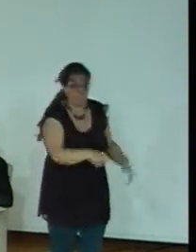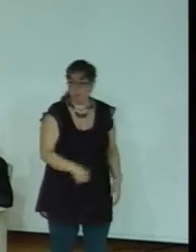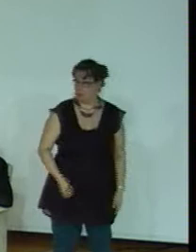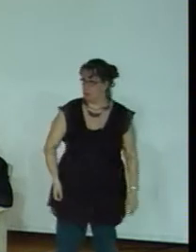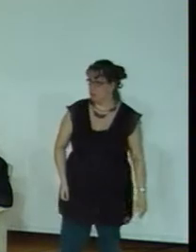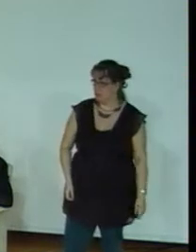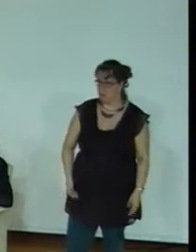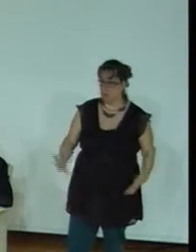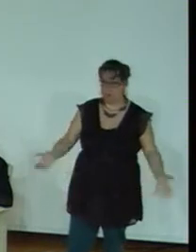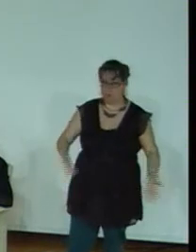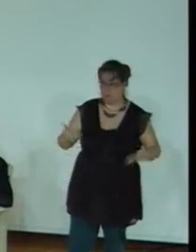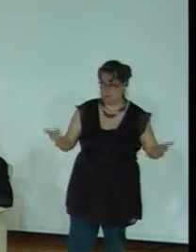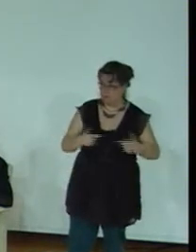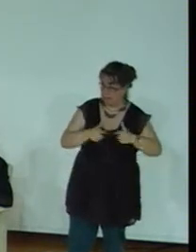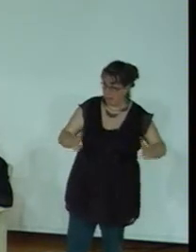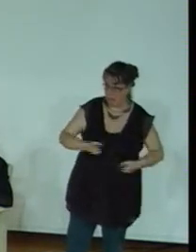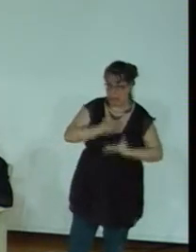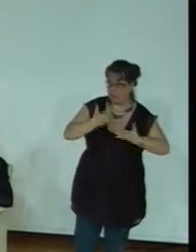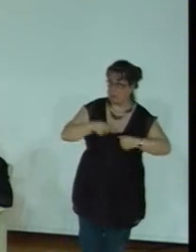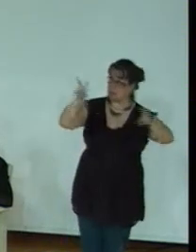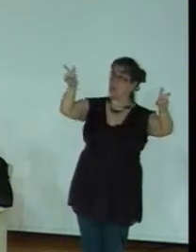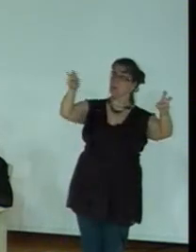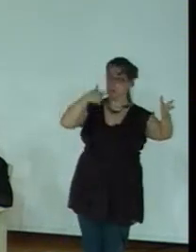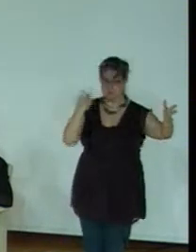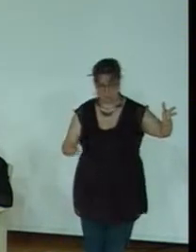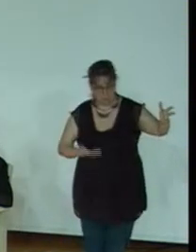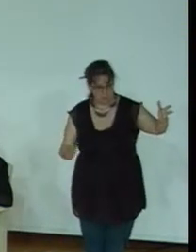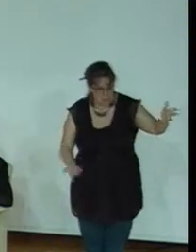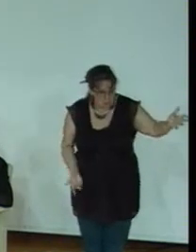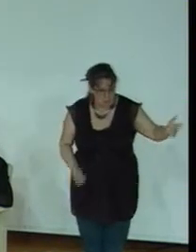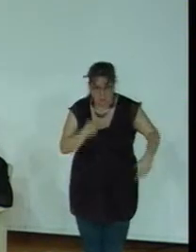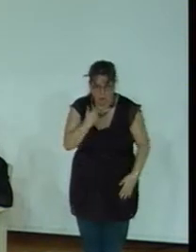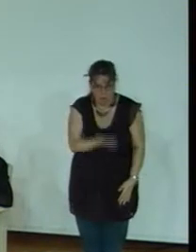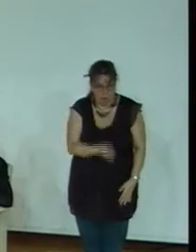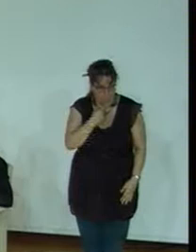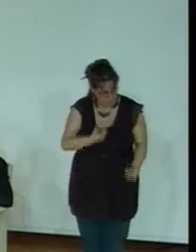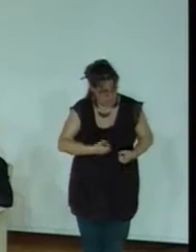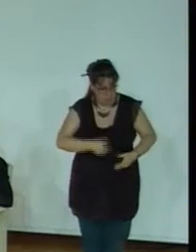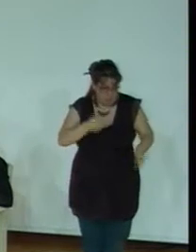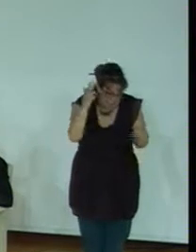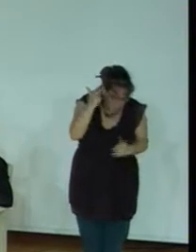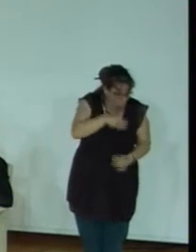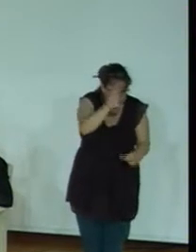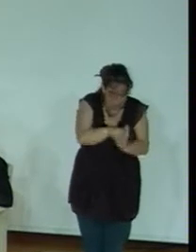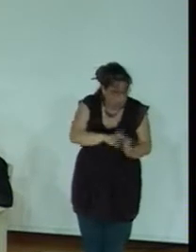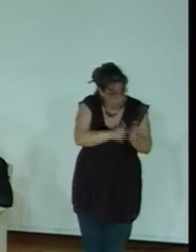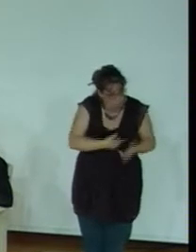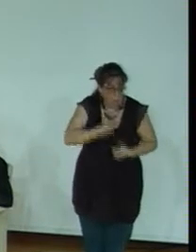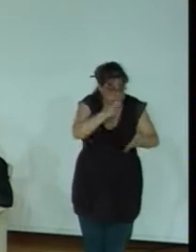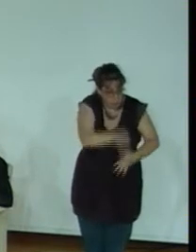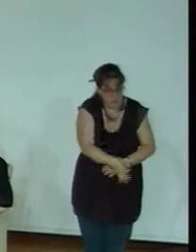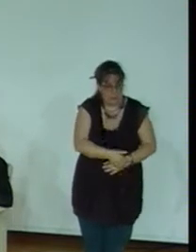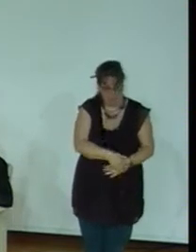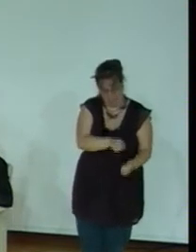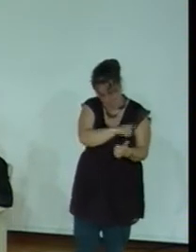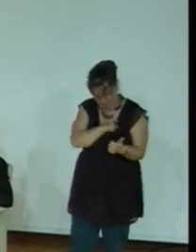même définition. Donc ça, c'est pour la partie, je dirais, expression. Après, il y a la partie protection de la vie privée. Et là, il y a un